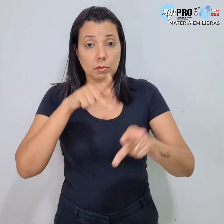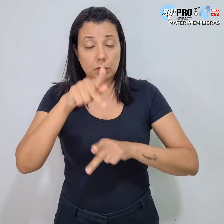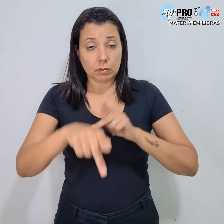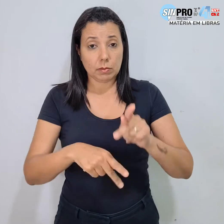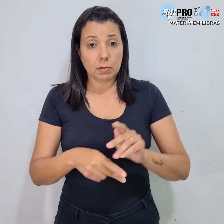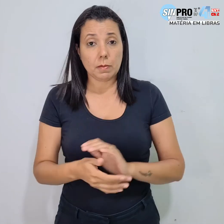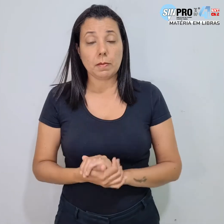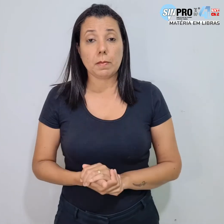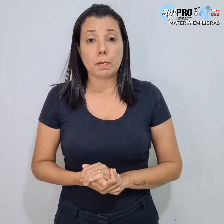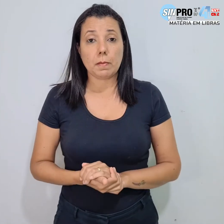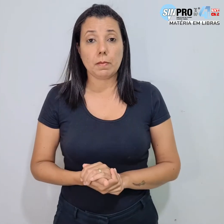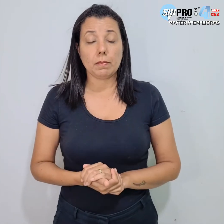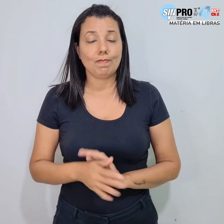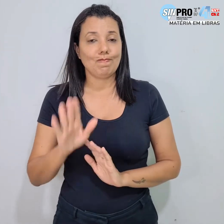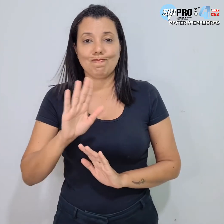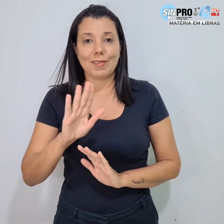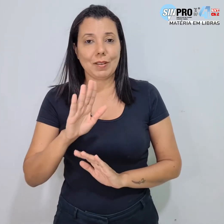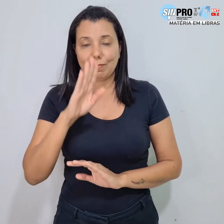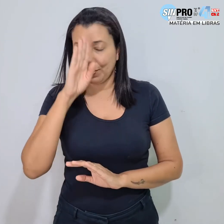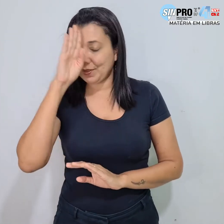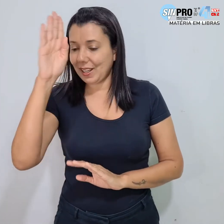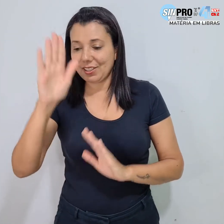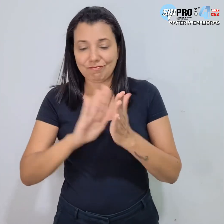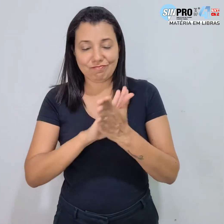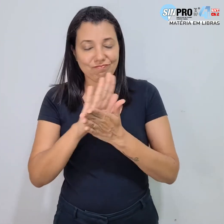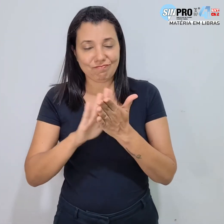população não são prioridades.